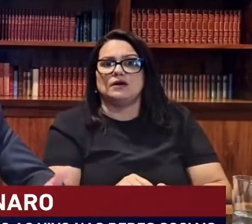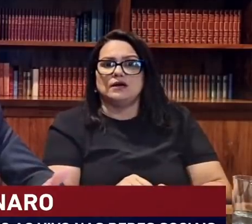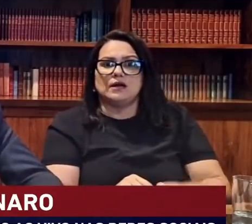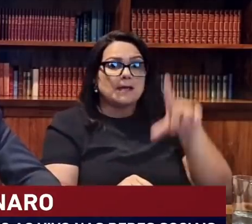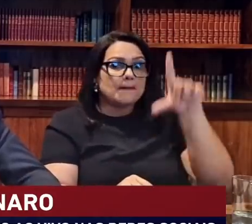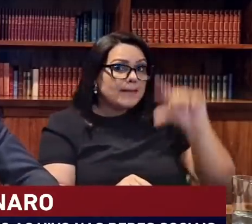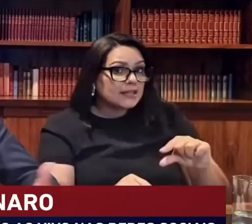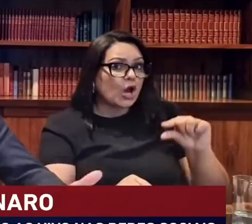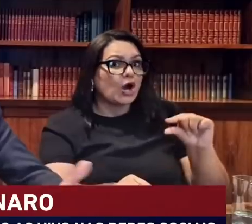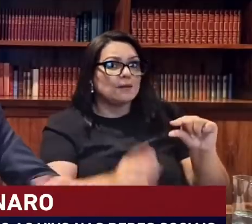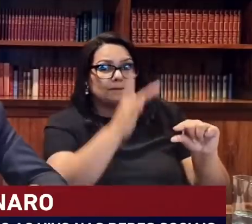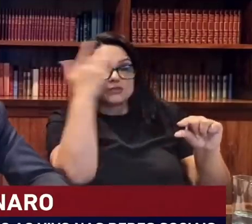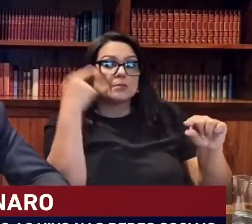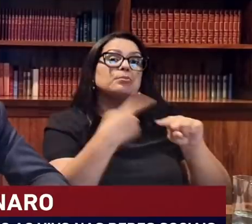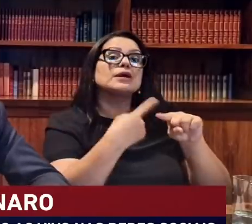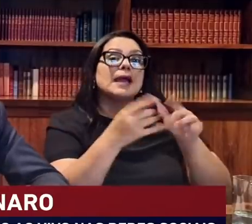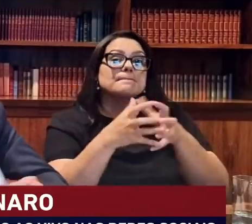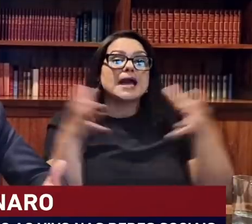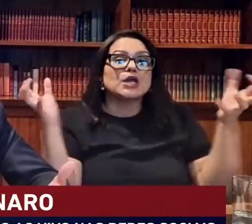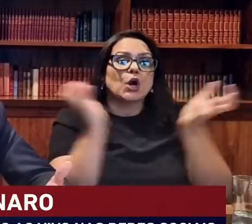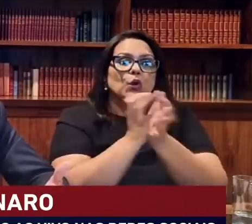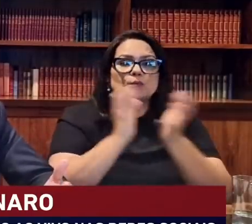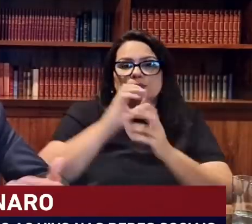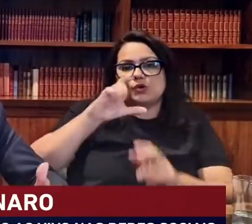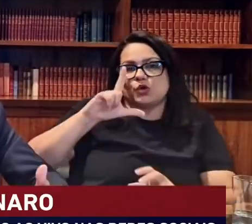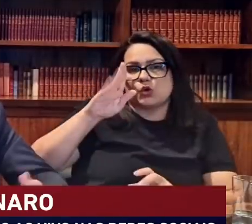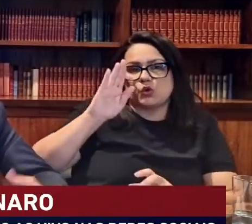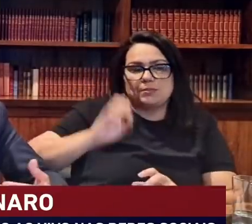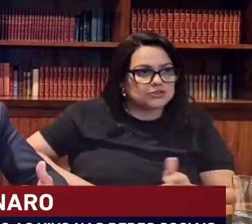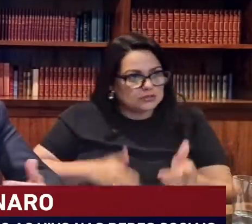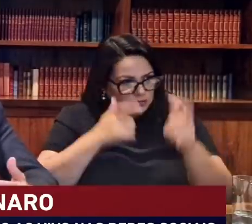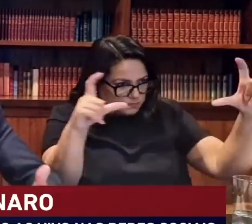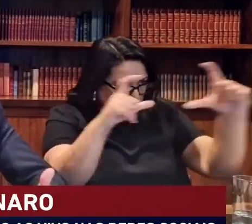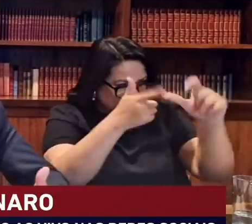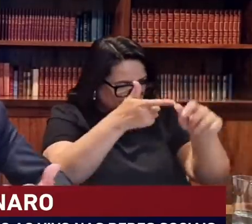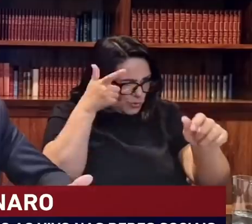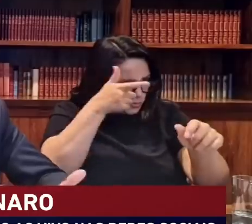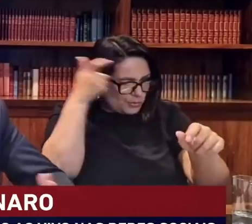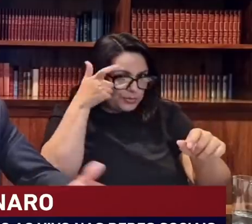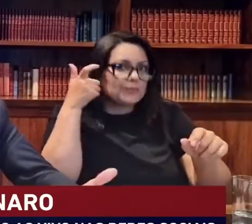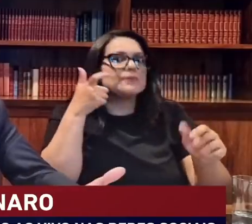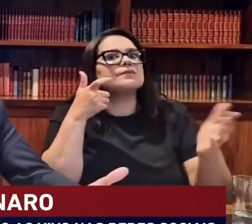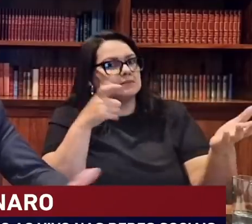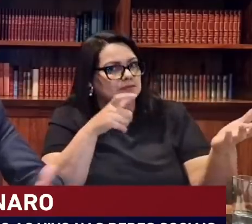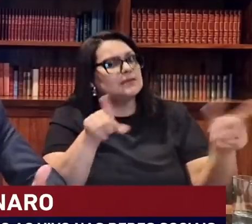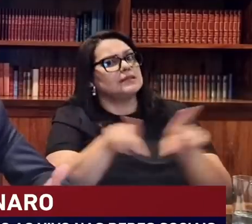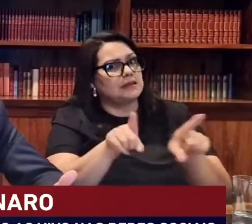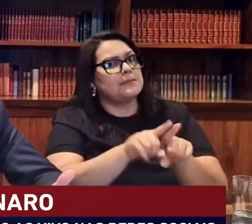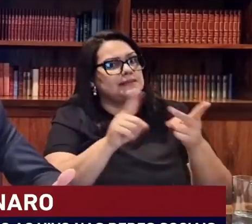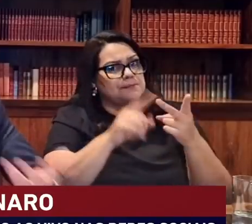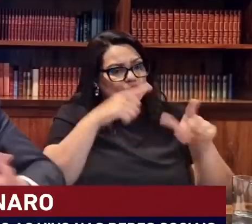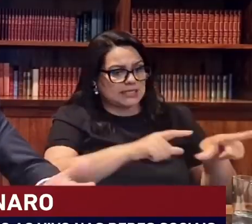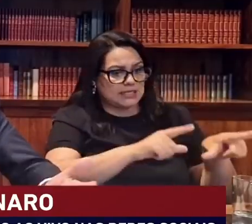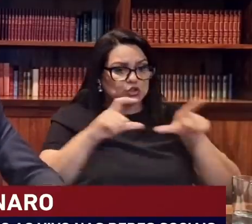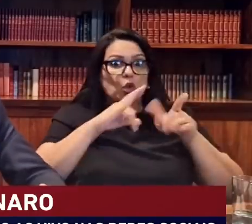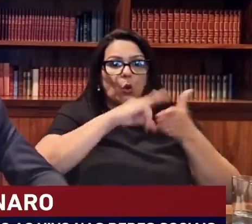número de clube de tiro. Acredito que seja o estado que tem maior posse, né? Porte de arma de fogo também. E